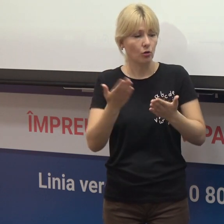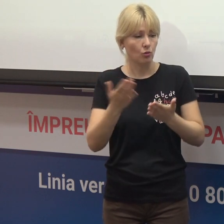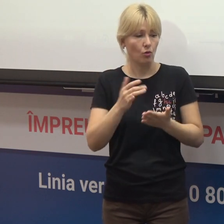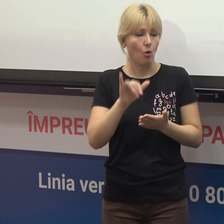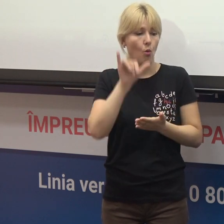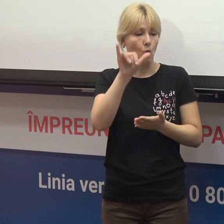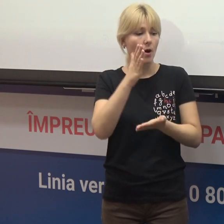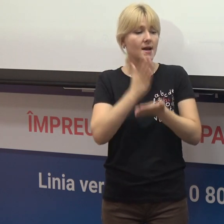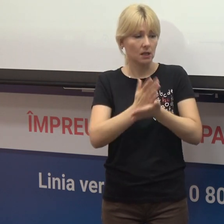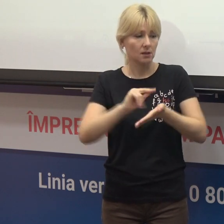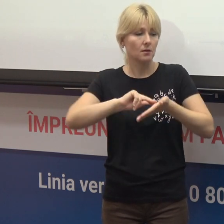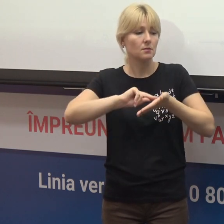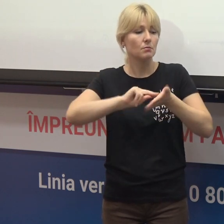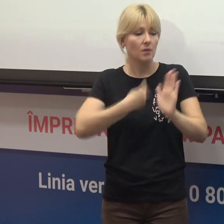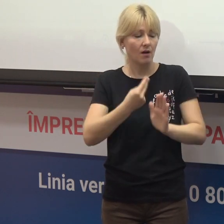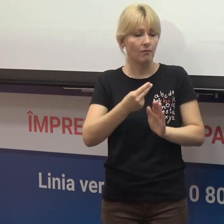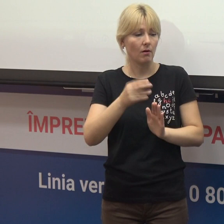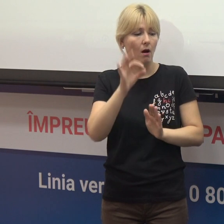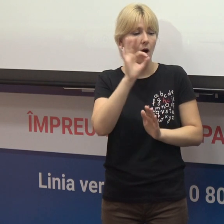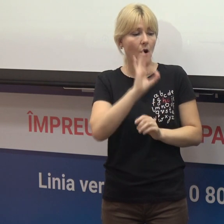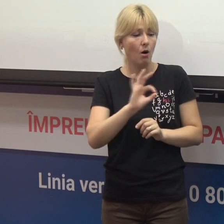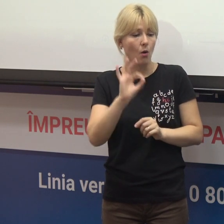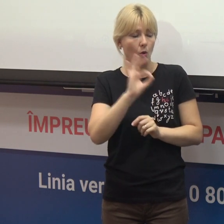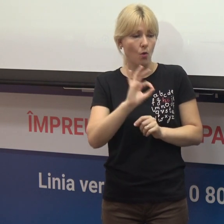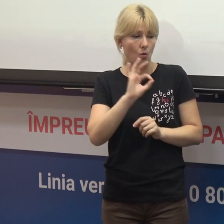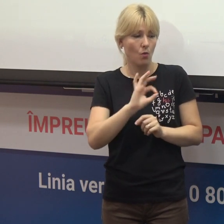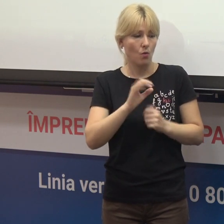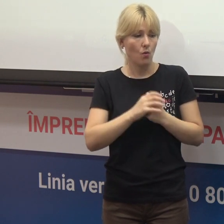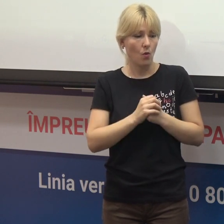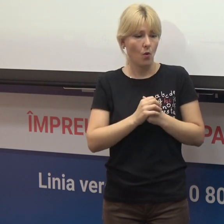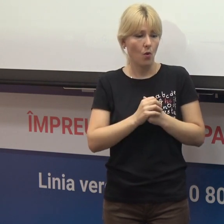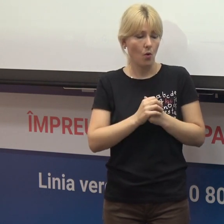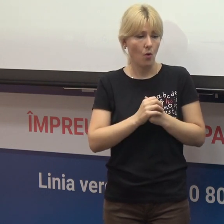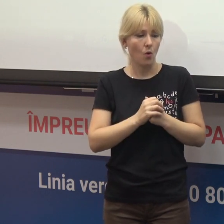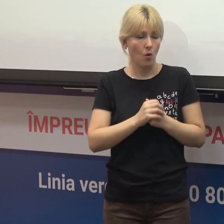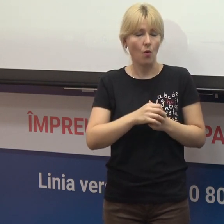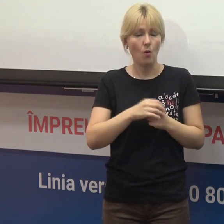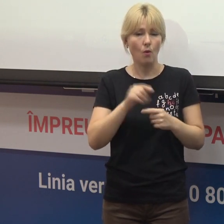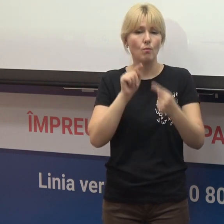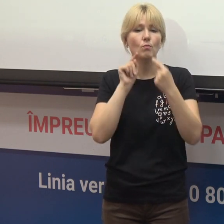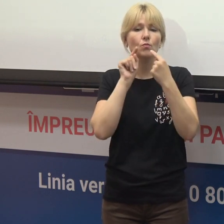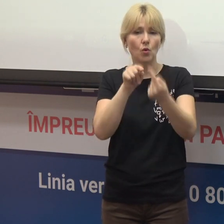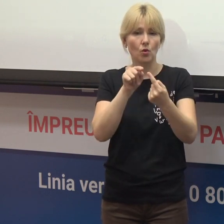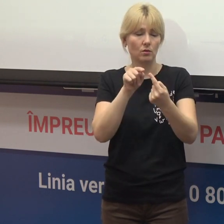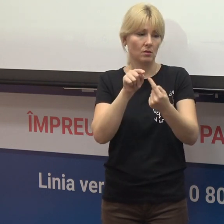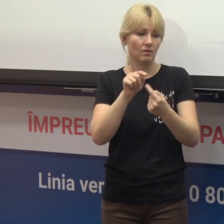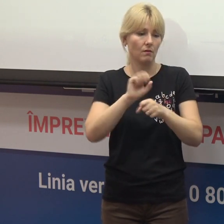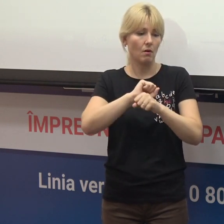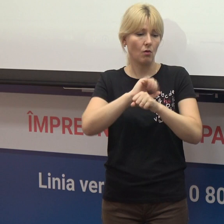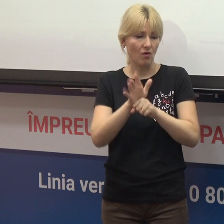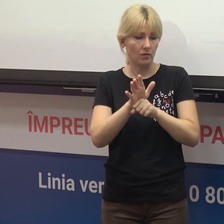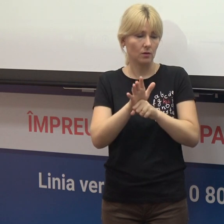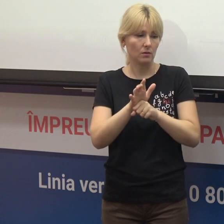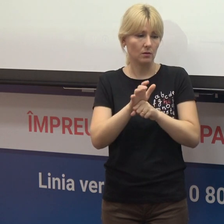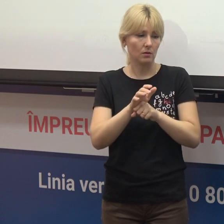un certificat confirmativ de prezență a anticorpilor anti-COVID-19, prezentat